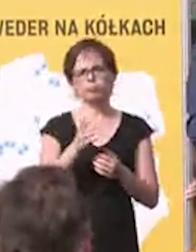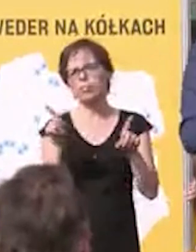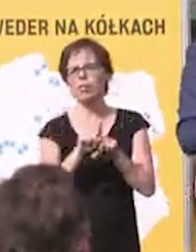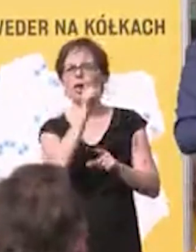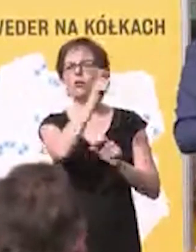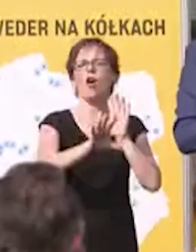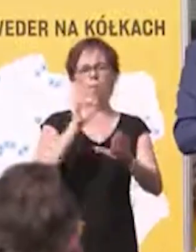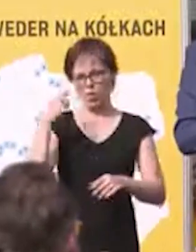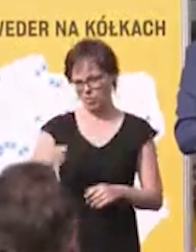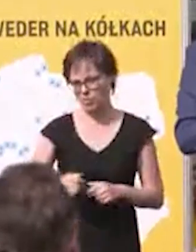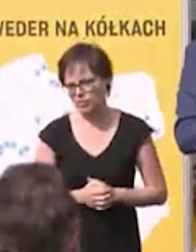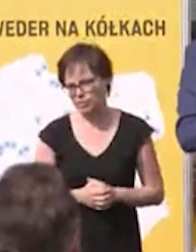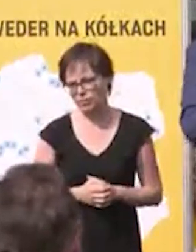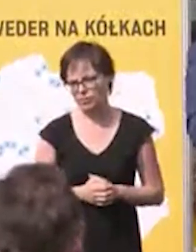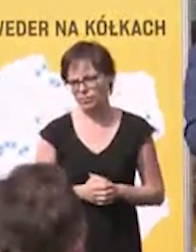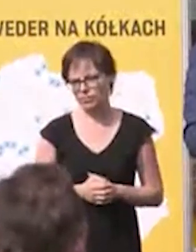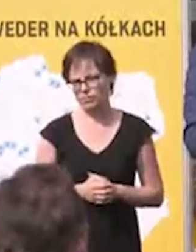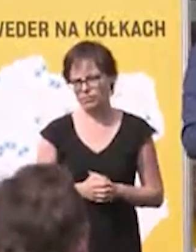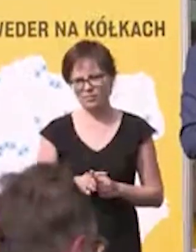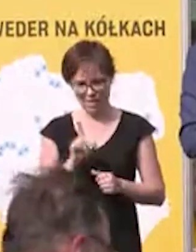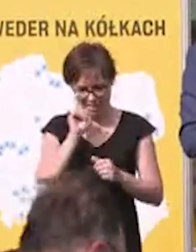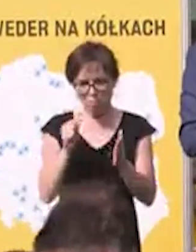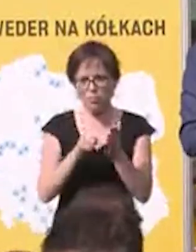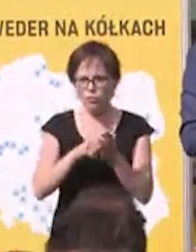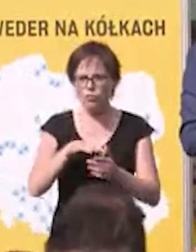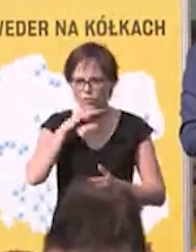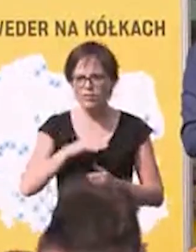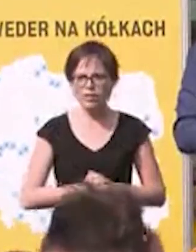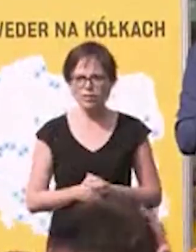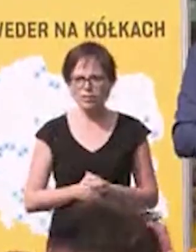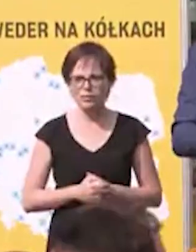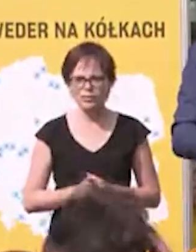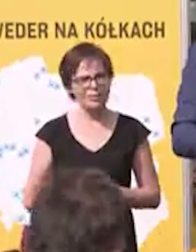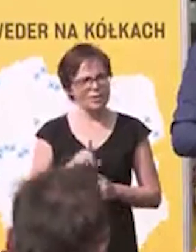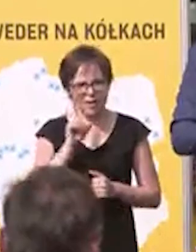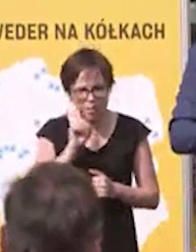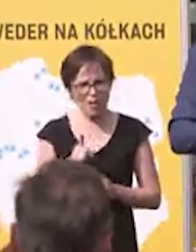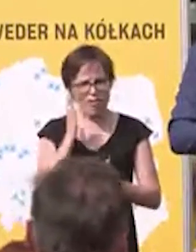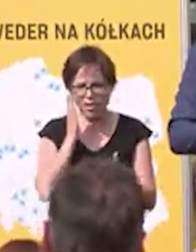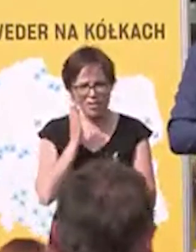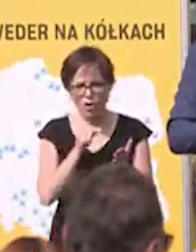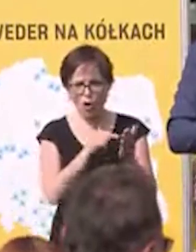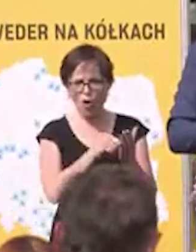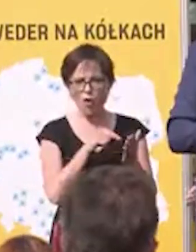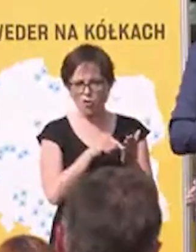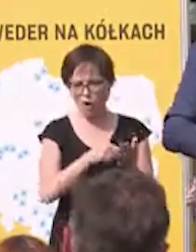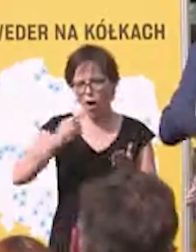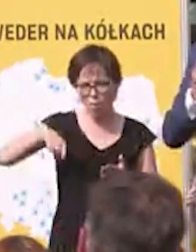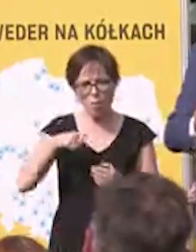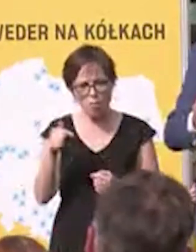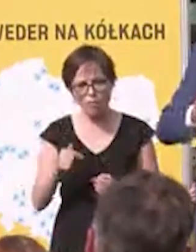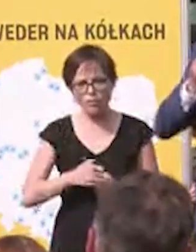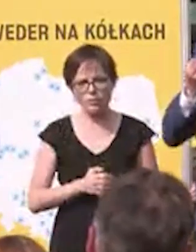i wybierzemy ich na prezydenta. Czy to naprawdę nam wystarczy? Czy tylko na tyle zasługujemy? To,